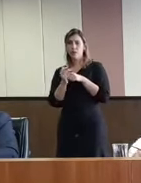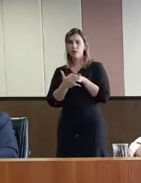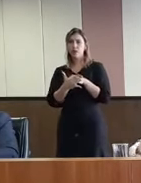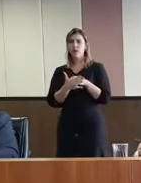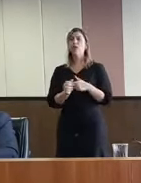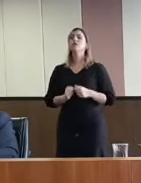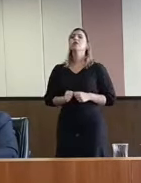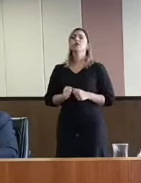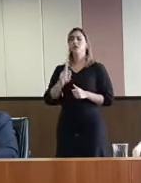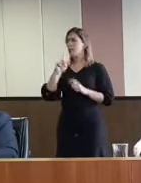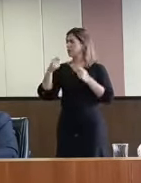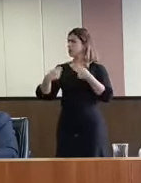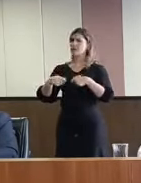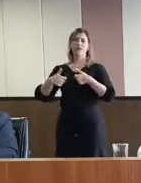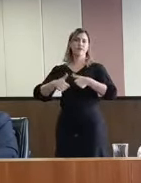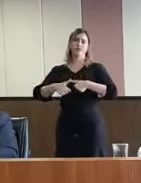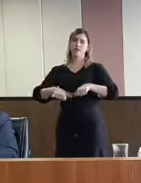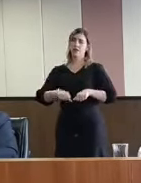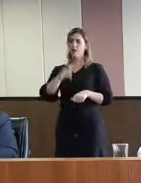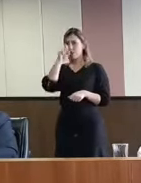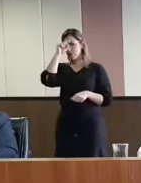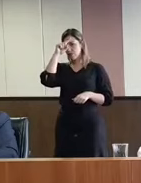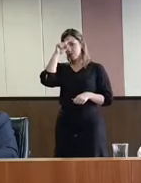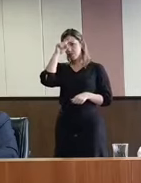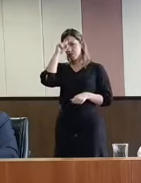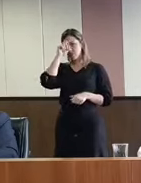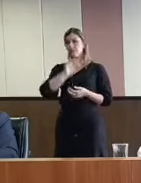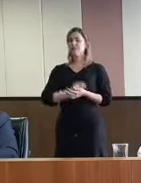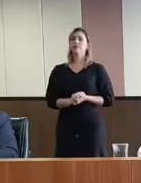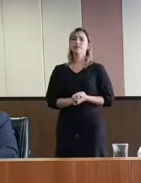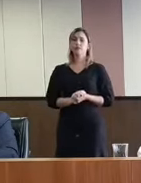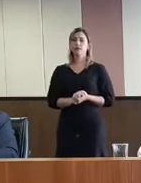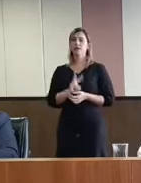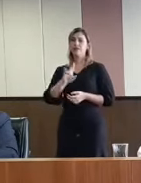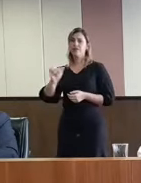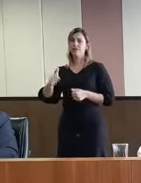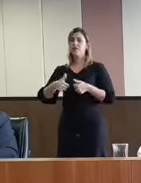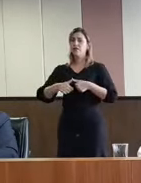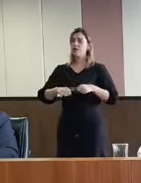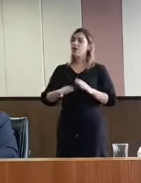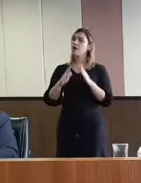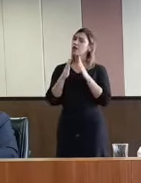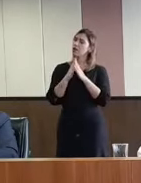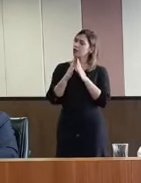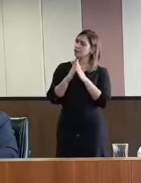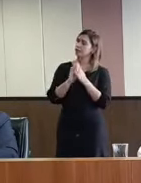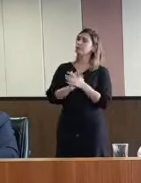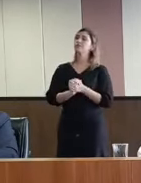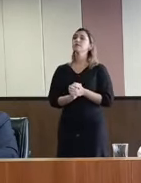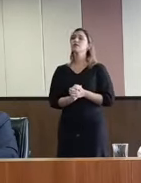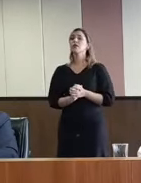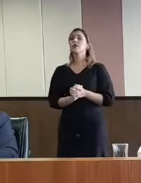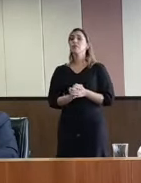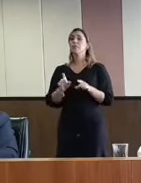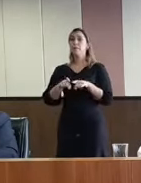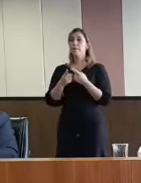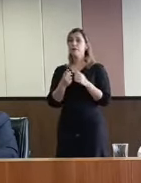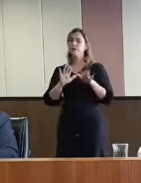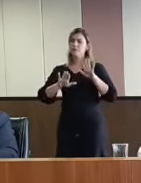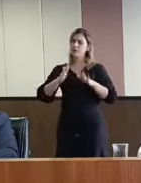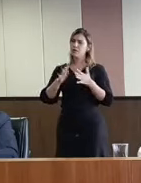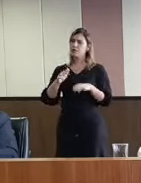infectada pelo vírus não vai precisar nem sequer de ir numa UPA, tampouco ser hospitalizada. Algo em torno